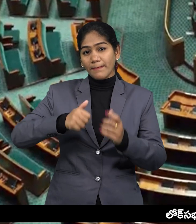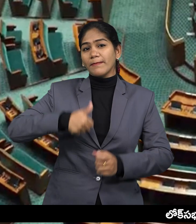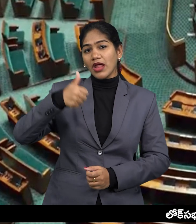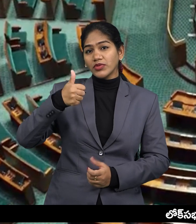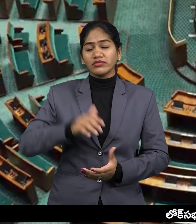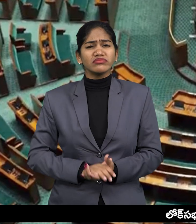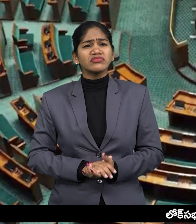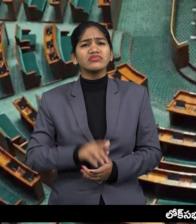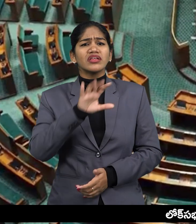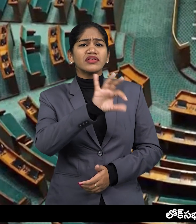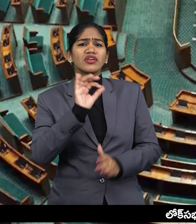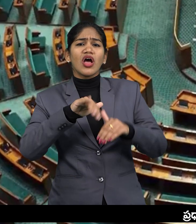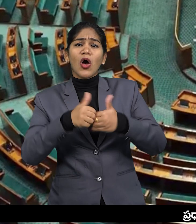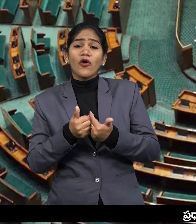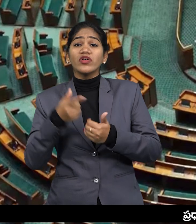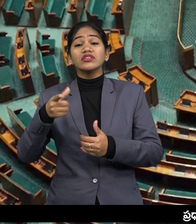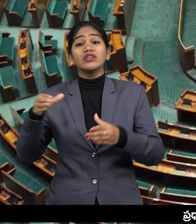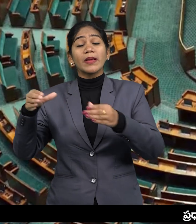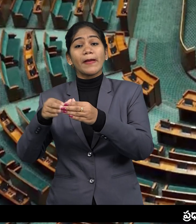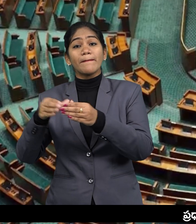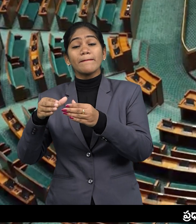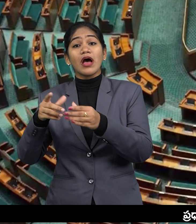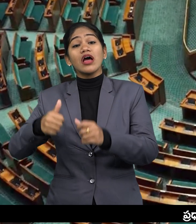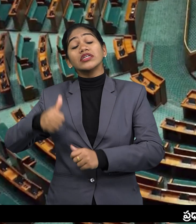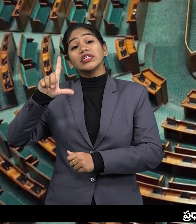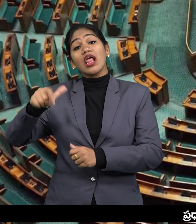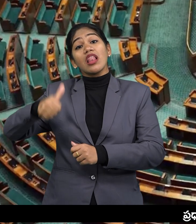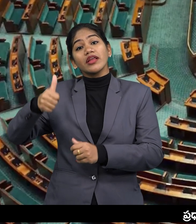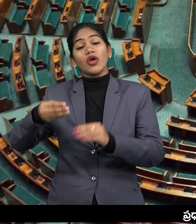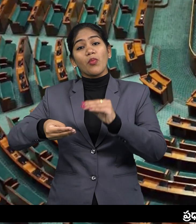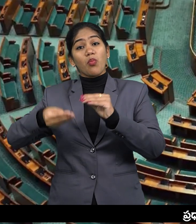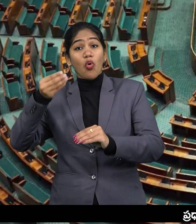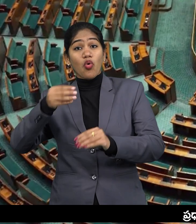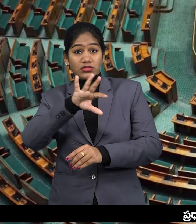లోక్సభలో మెజారిటీ పార్టీ నాయకుడు ప్రధానమంత్రిని ఎన్నుకుంటారు